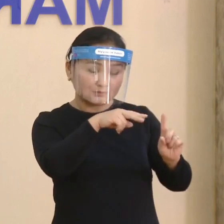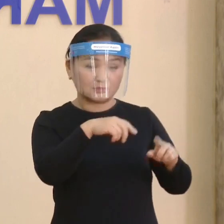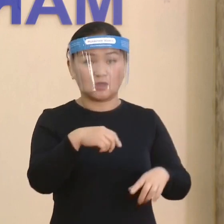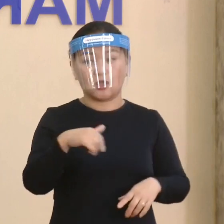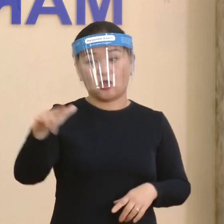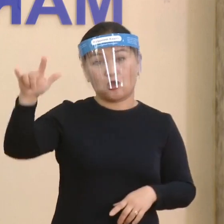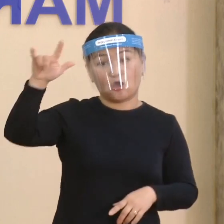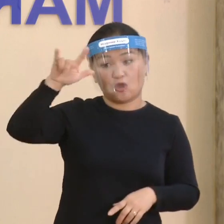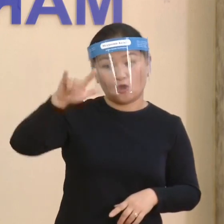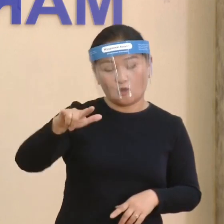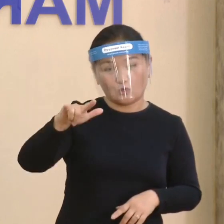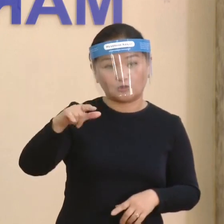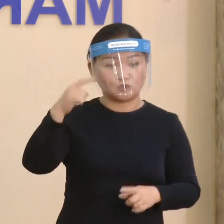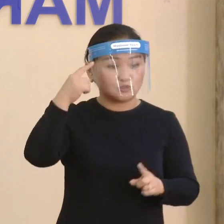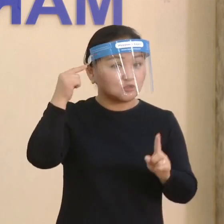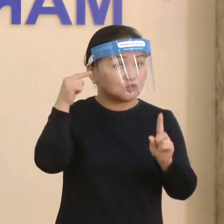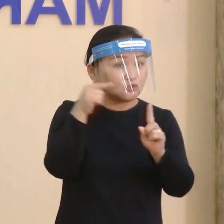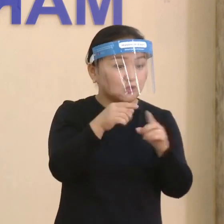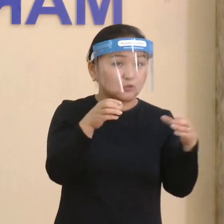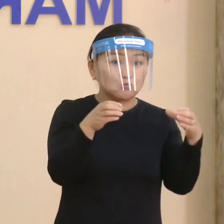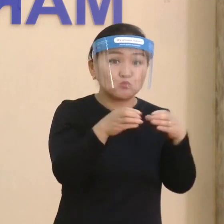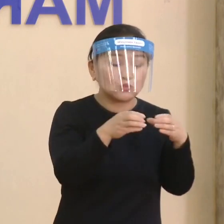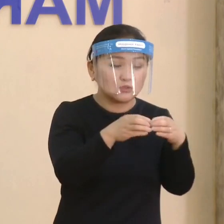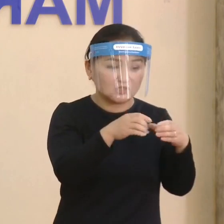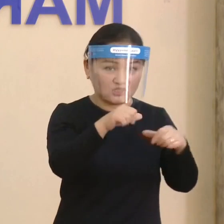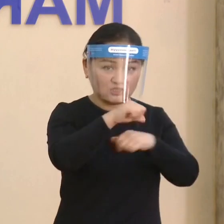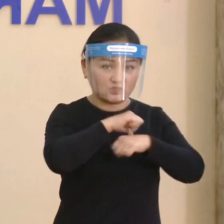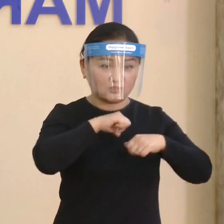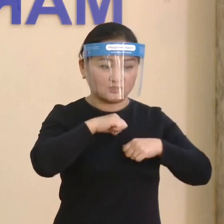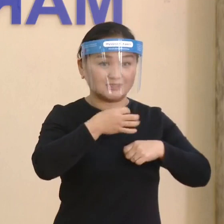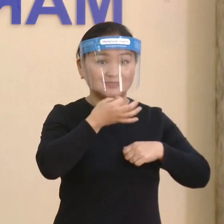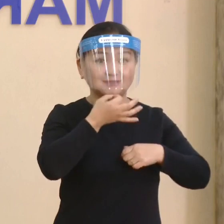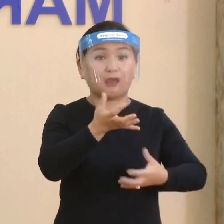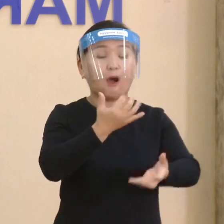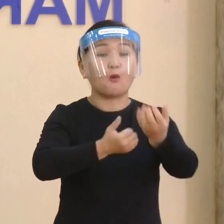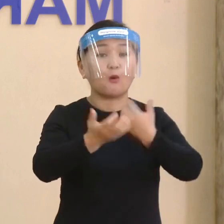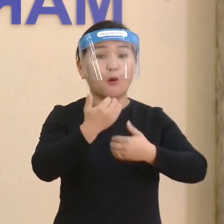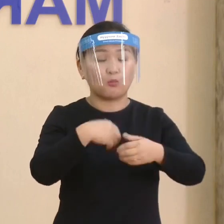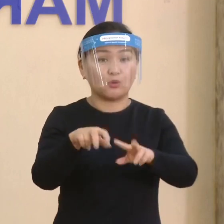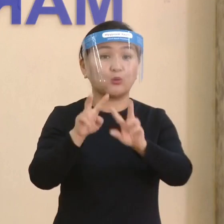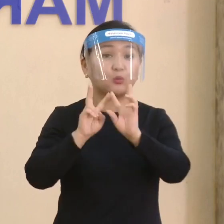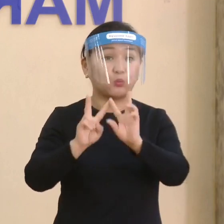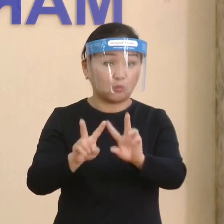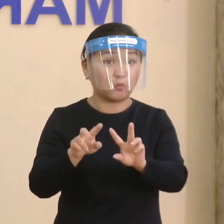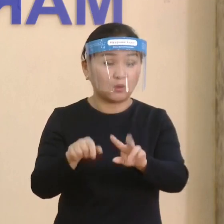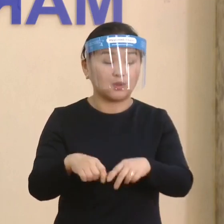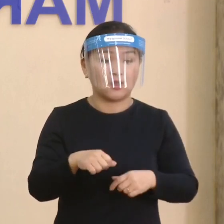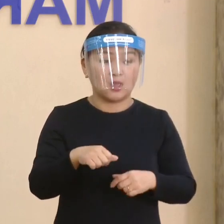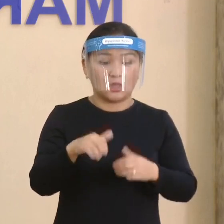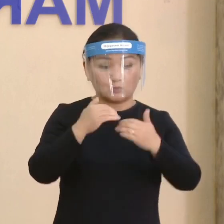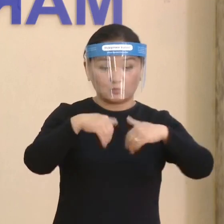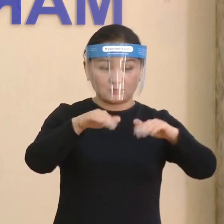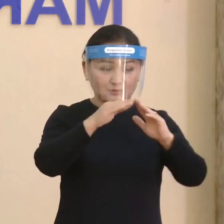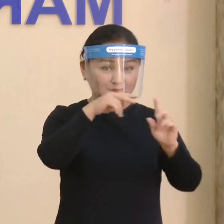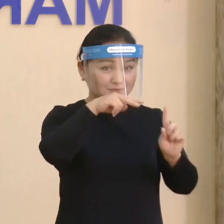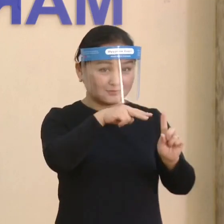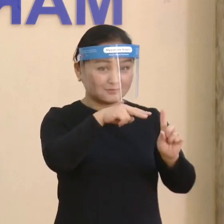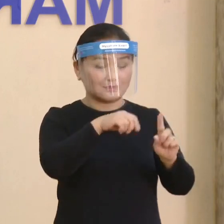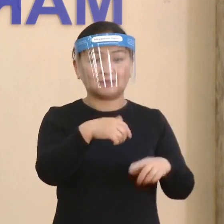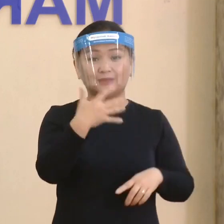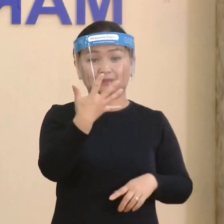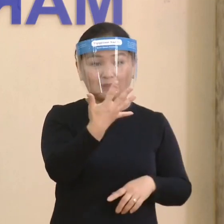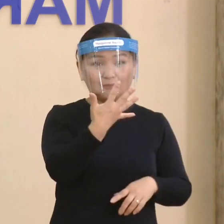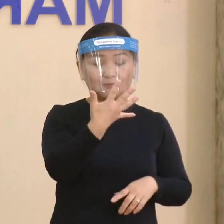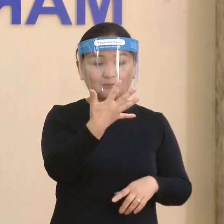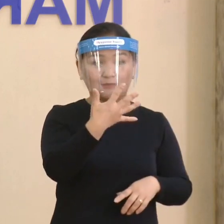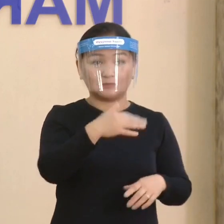бол зорилттой бүлгийн иргэдээ илүү татаж авч байгаа үйл ажиллагаа маань хэвээр үргэлжилж байгаа. Тусгаарлаа ажиглах байранд одоо 5